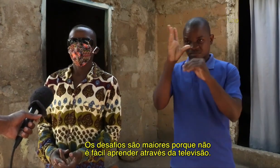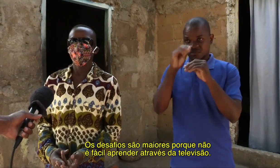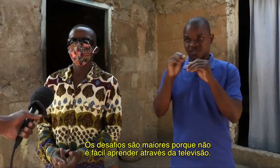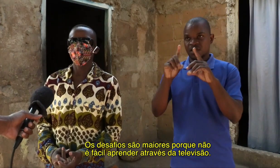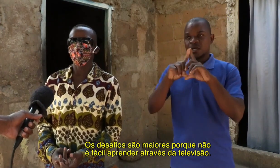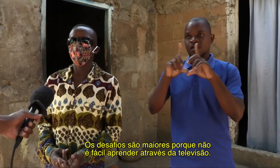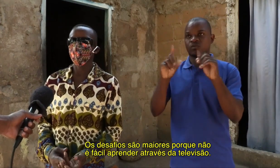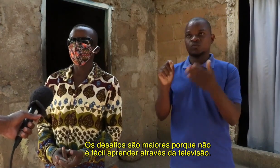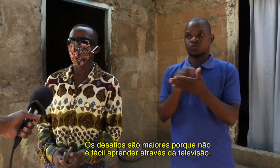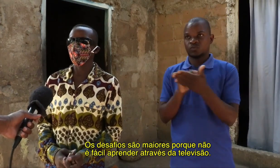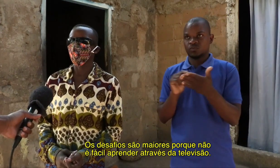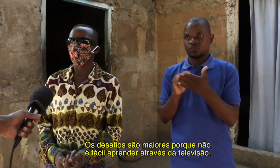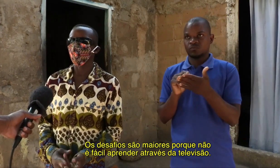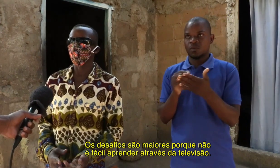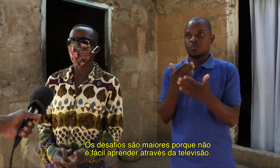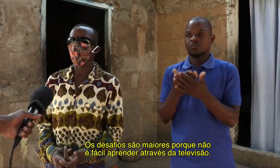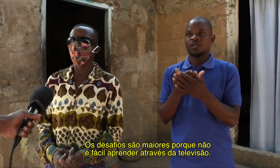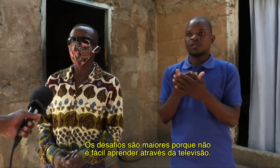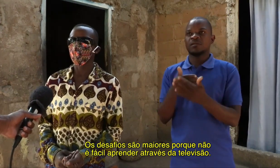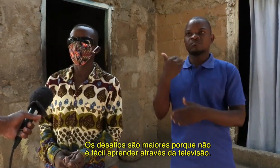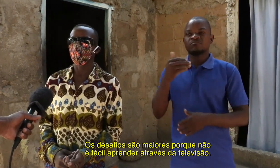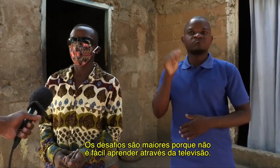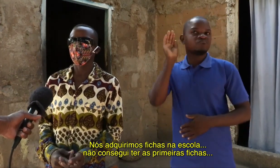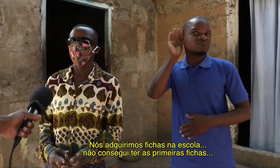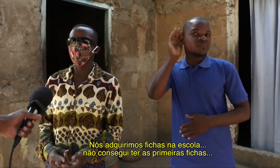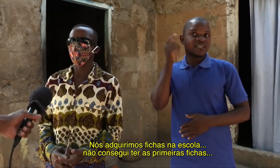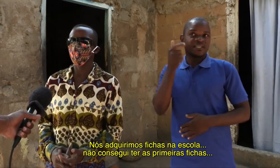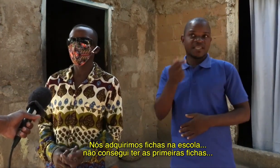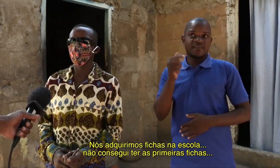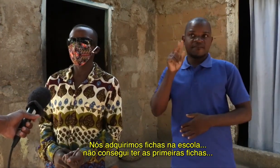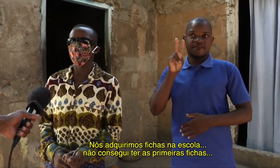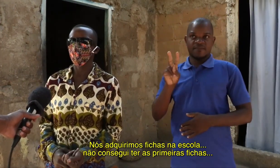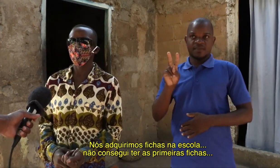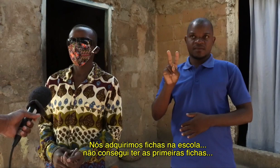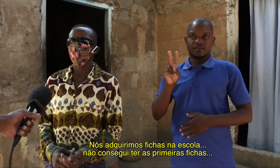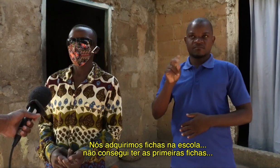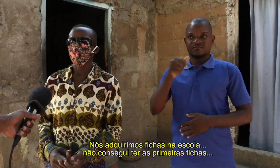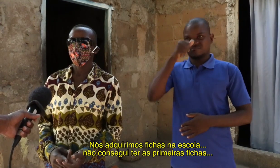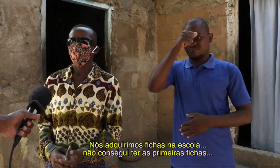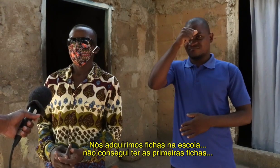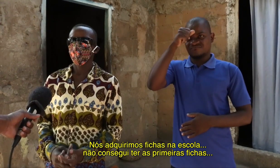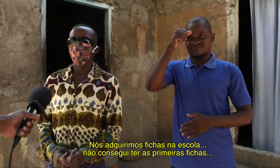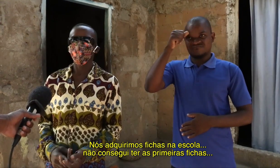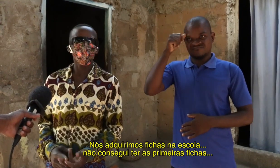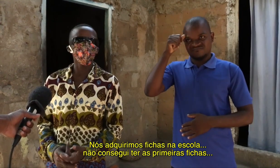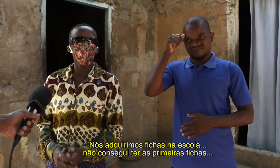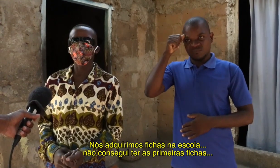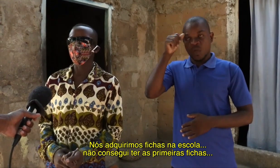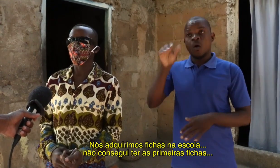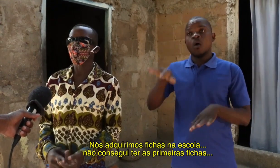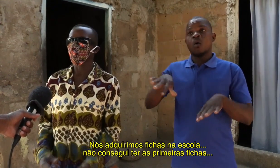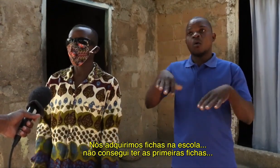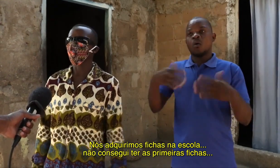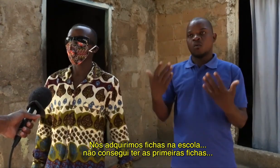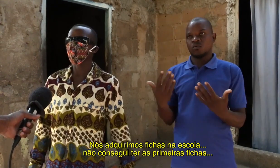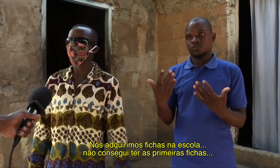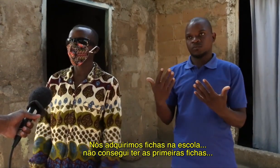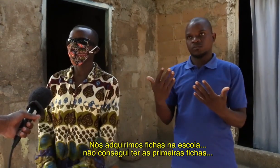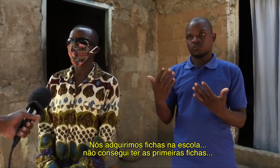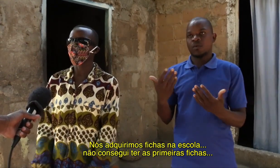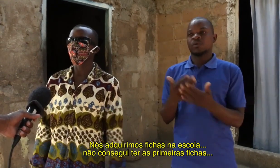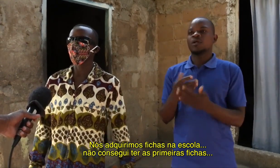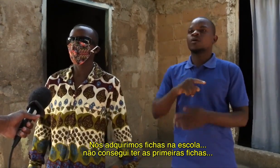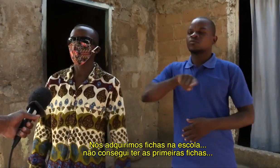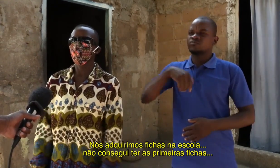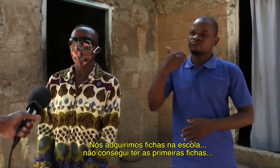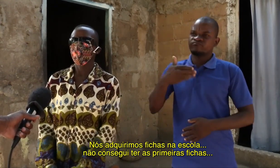se calhar, através da televisão ou por outra, porque nós vamos buscar as